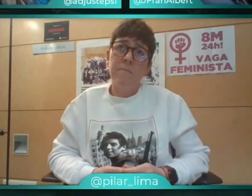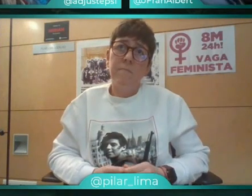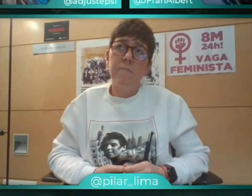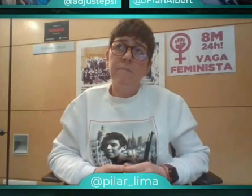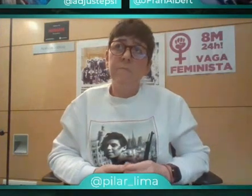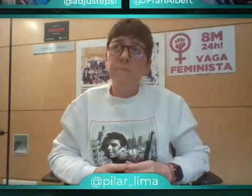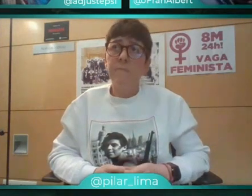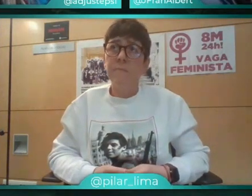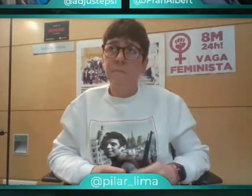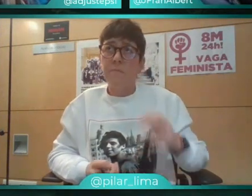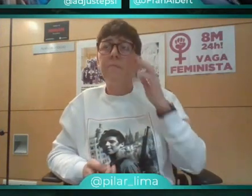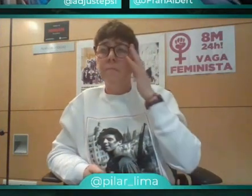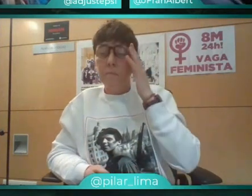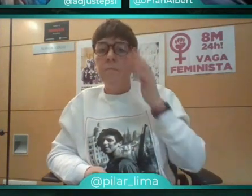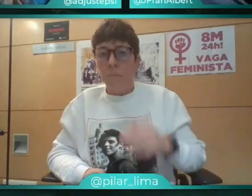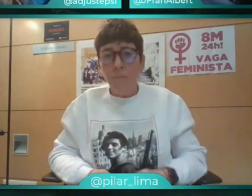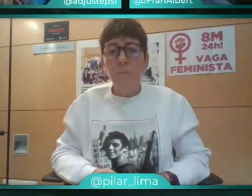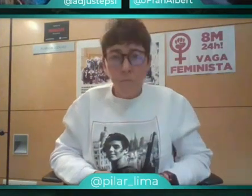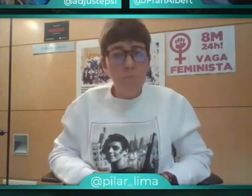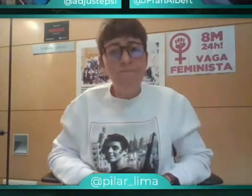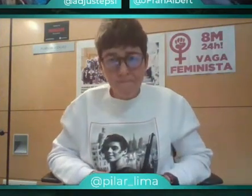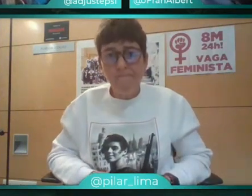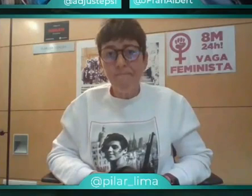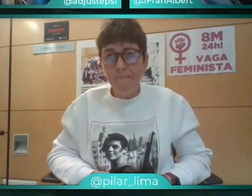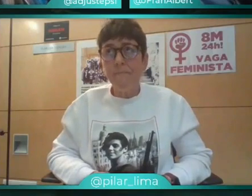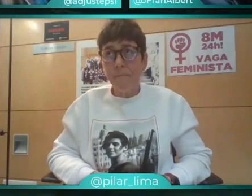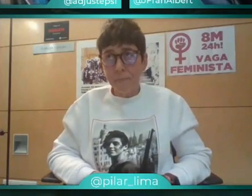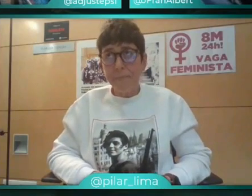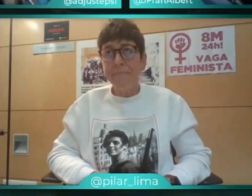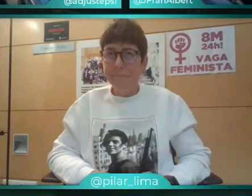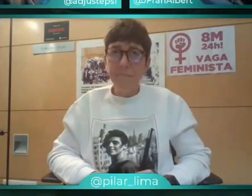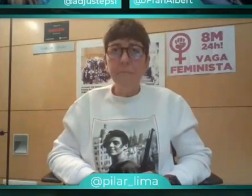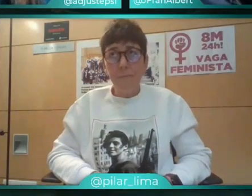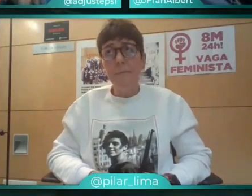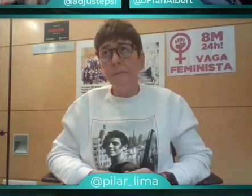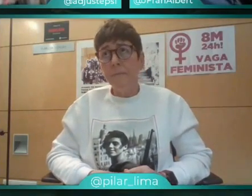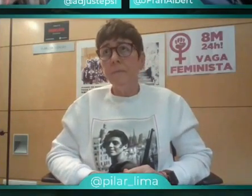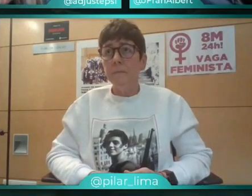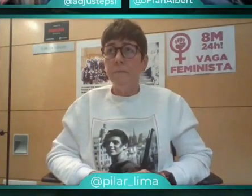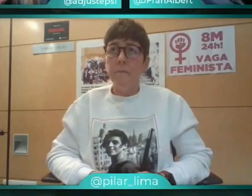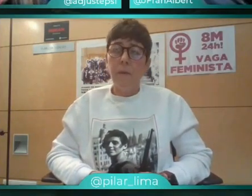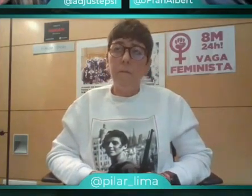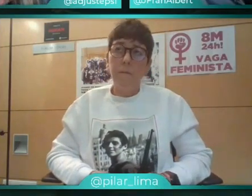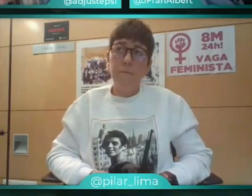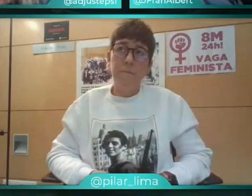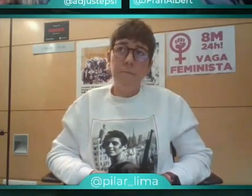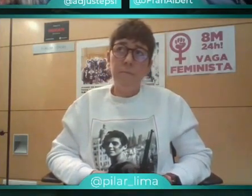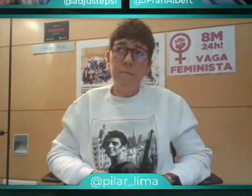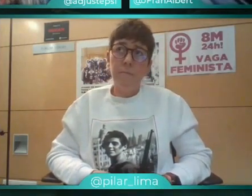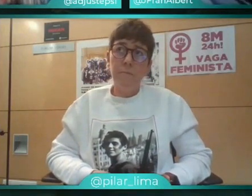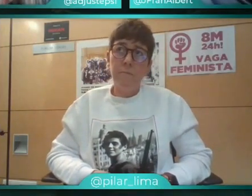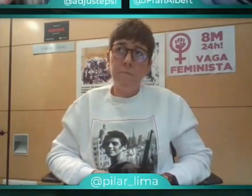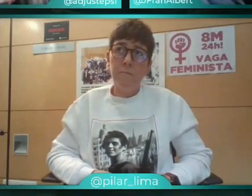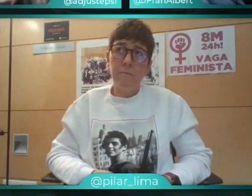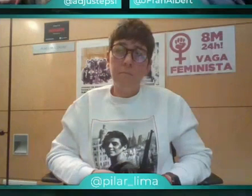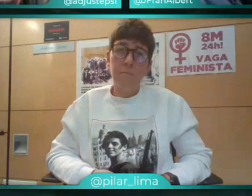Irene Montero no que está siendo bajo mi punto de vista objetivo de una campaña